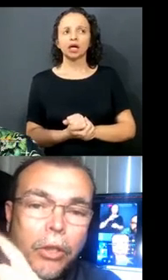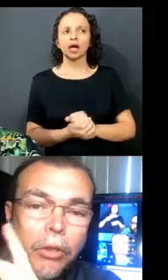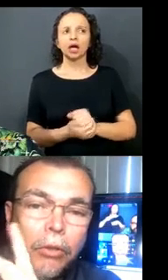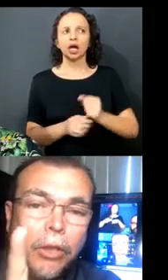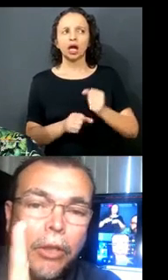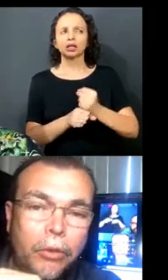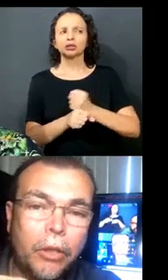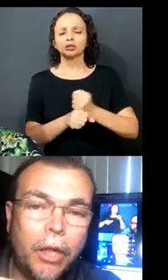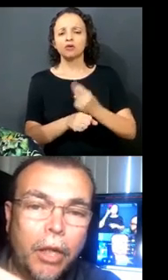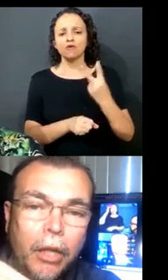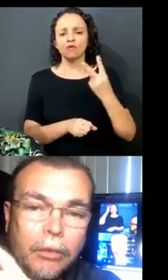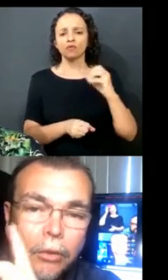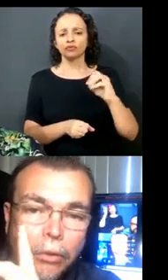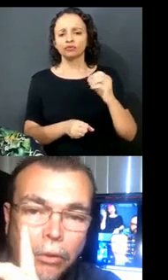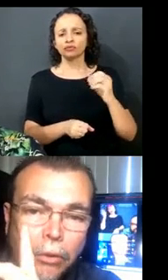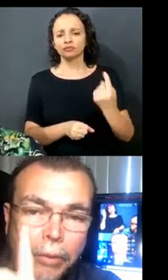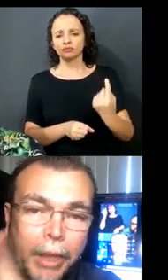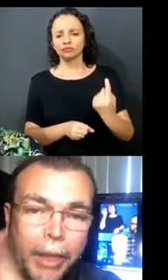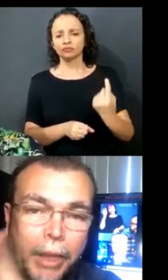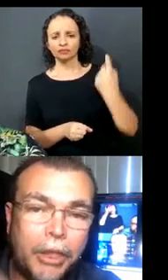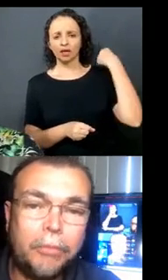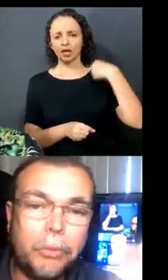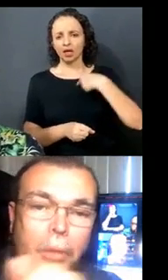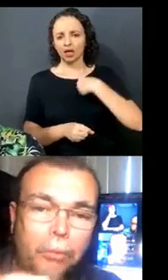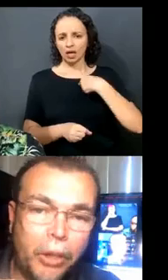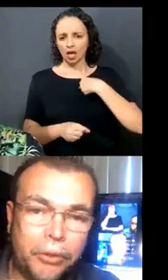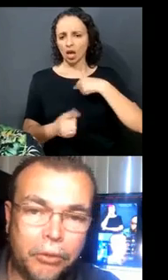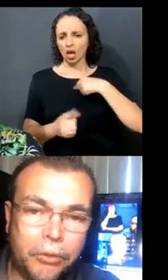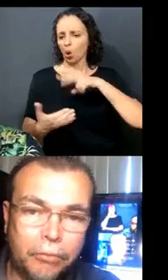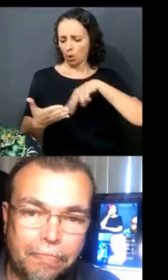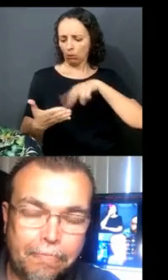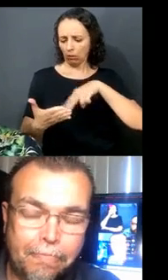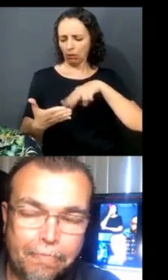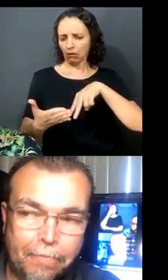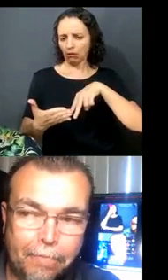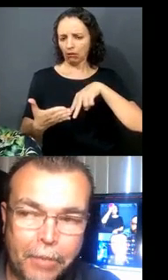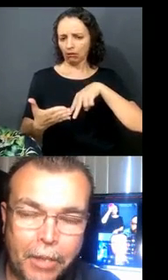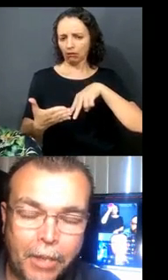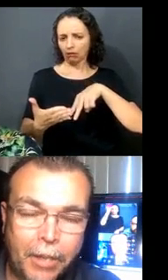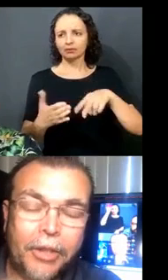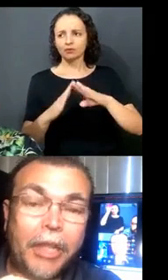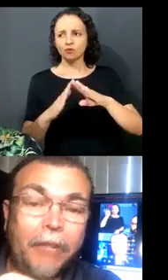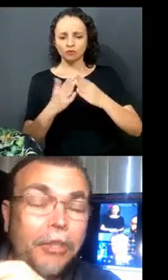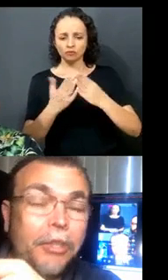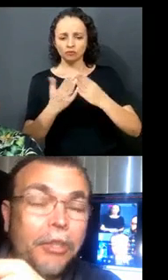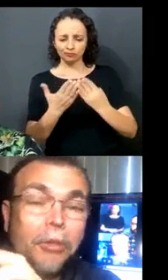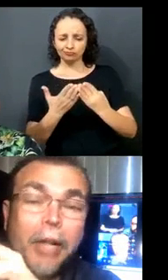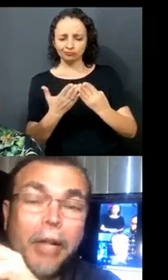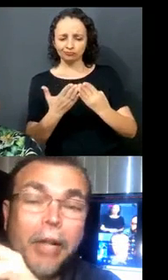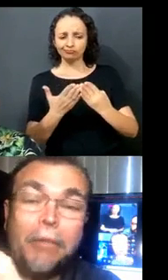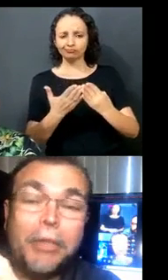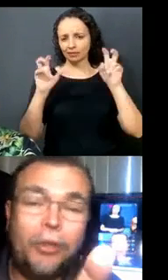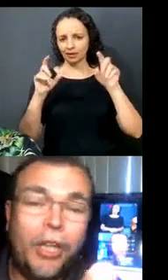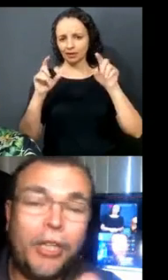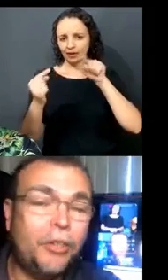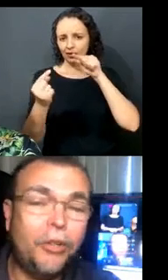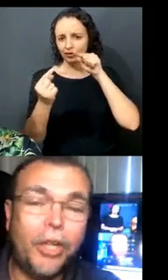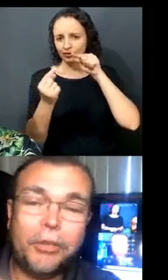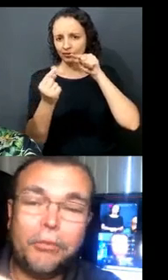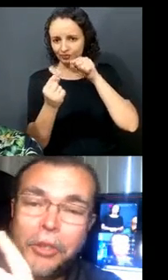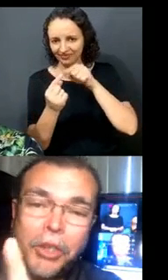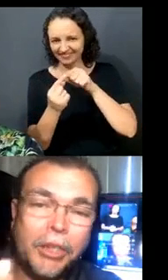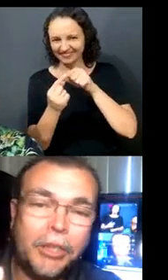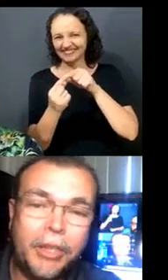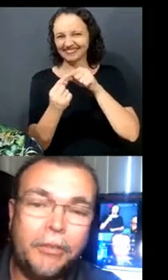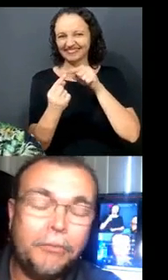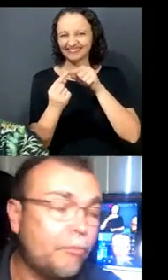atrás, quando eu li o livro Uma Igreja Dirigida por Propósito. Certo. Você está vestindo uma camisa maravilhosa, eu